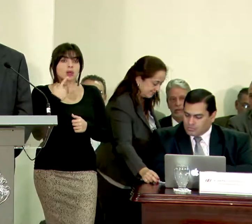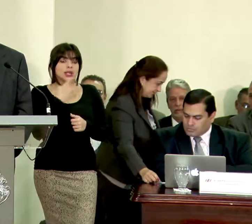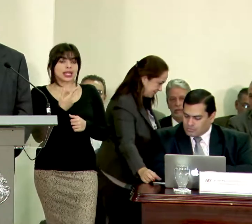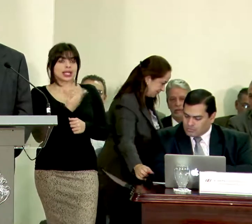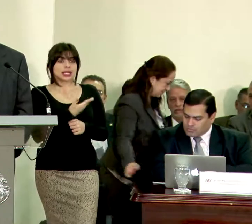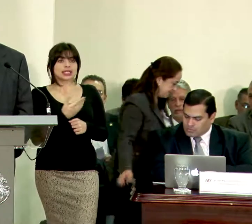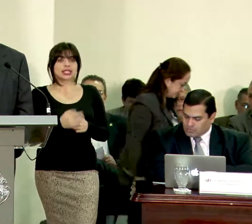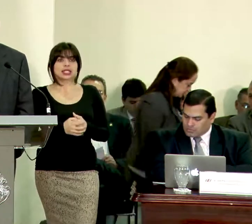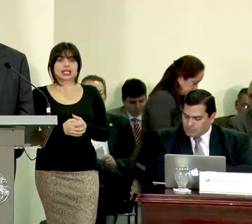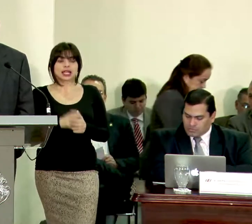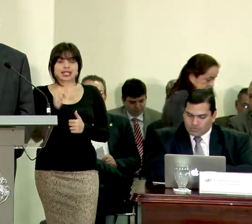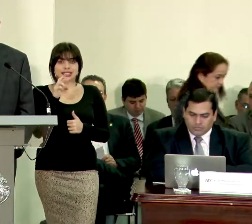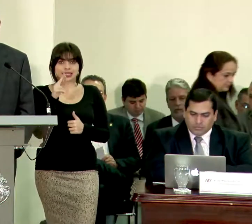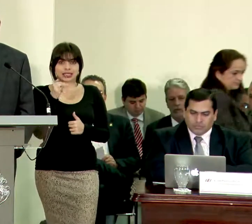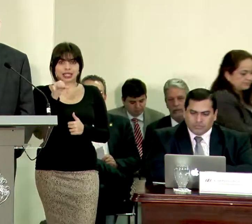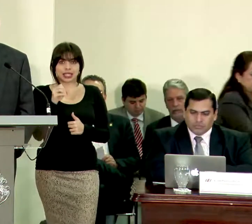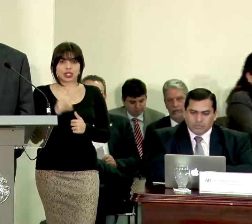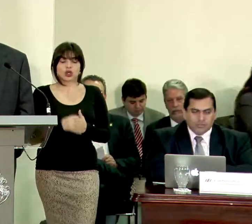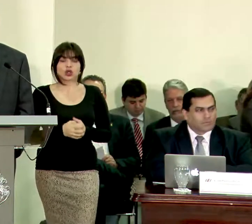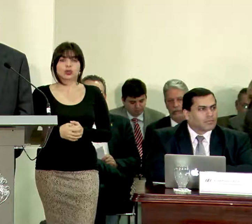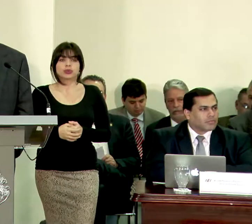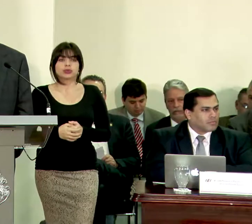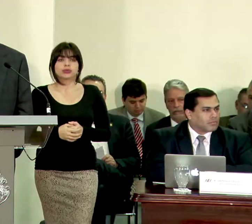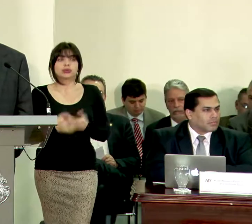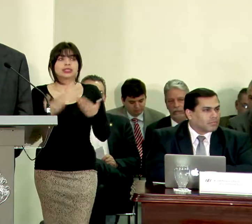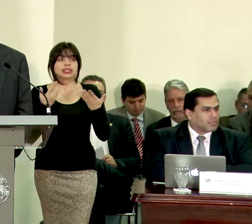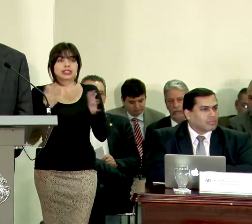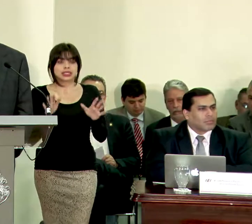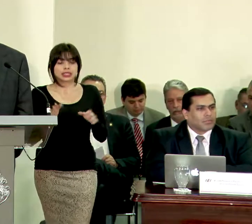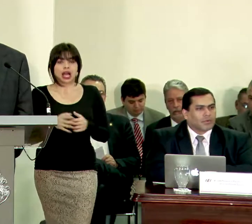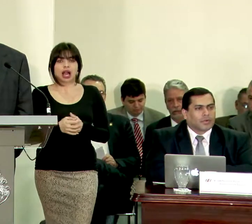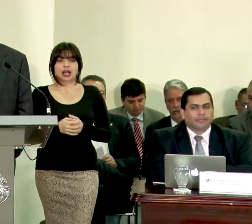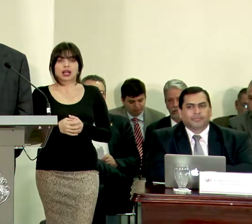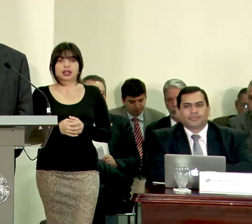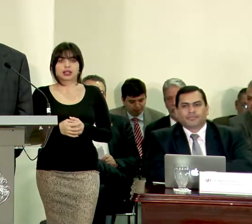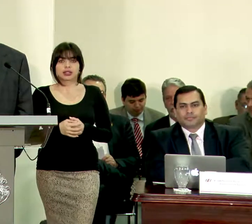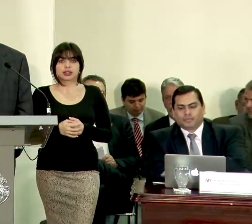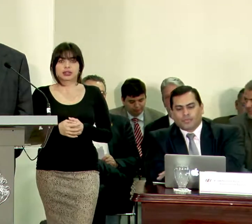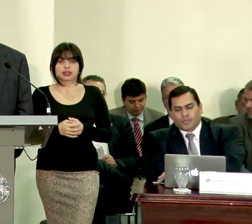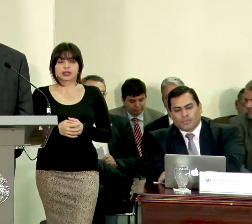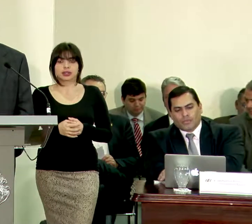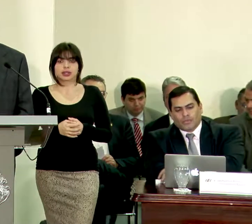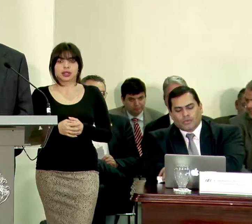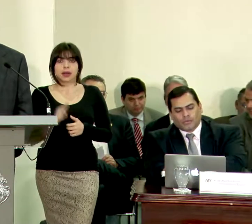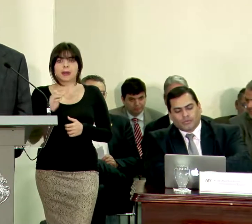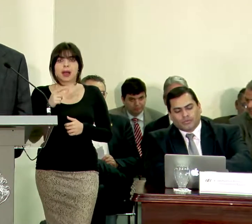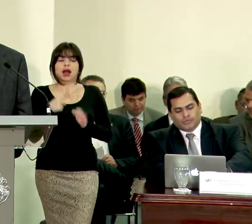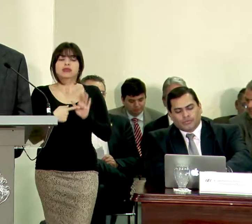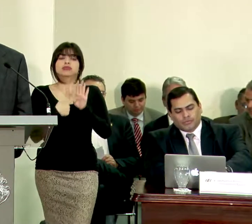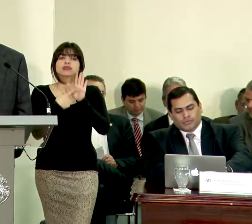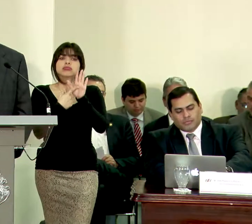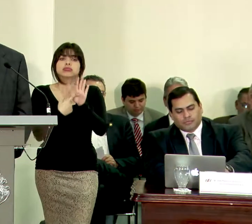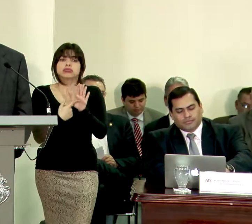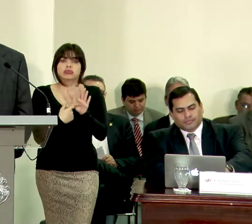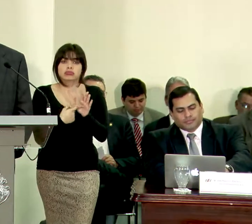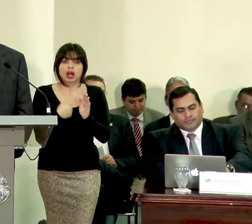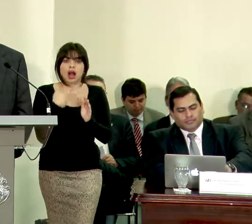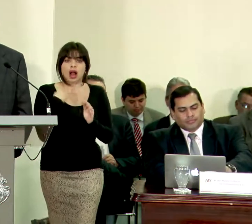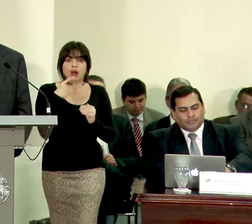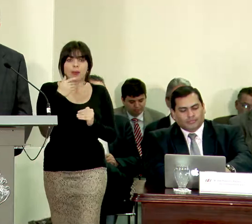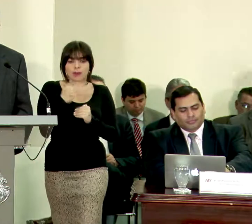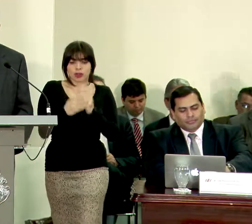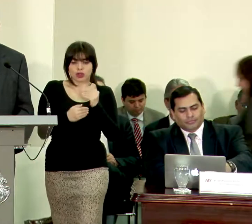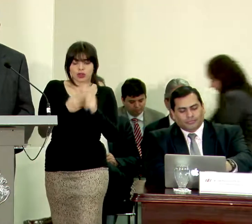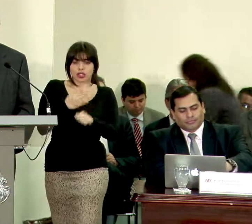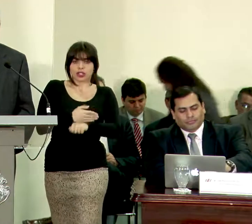decía don Sergio, ya el IMAE ha mostrado signos de que hay un proceso